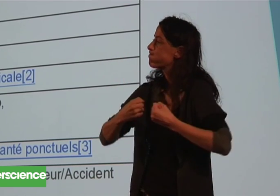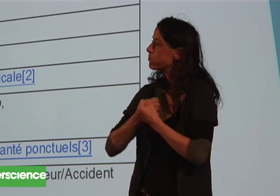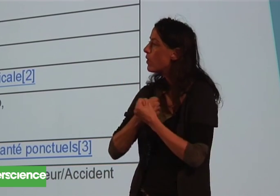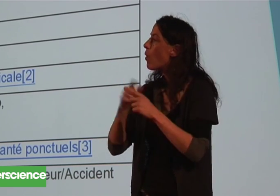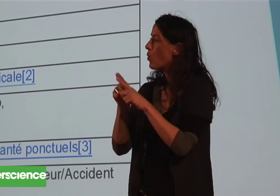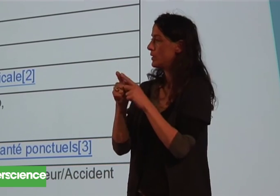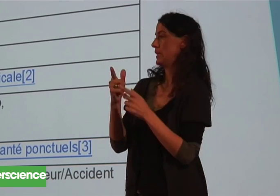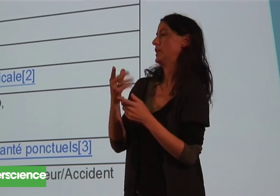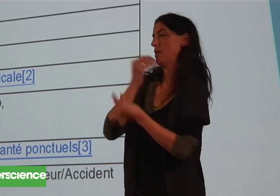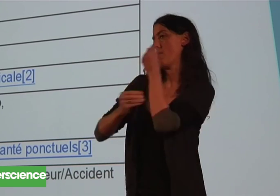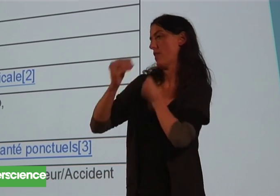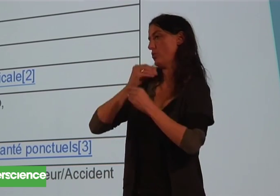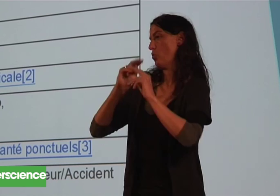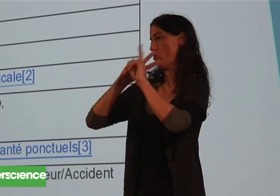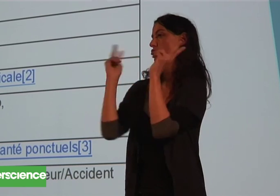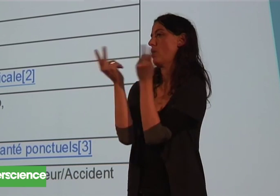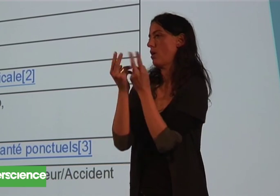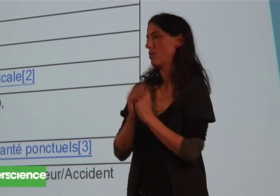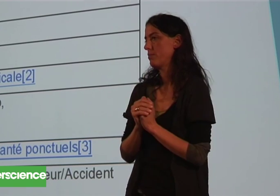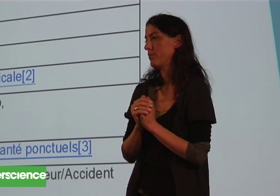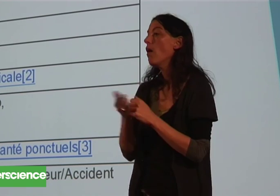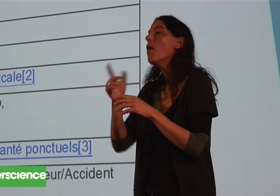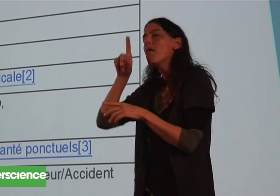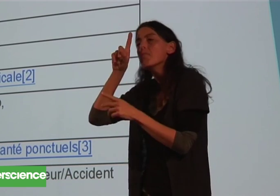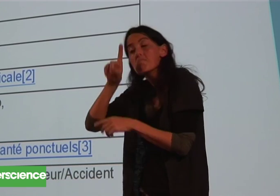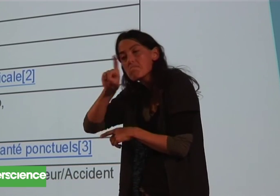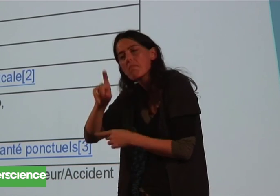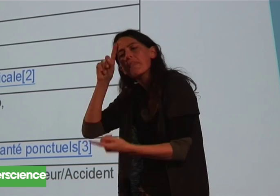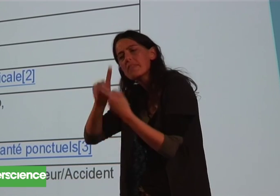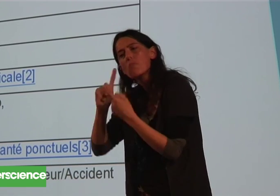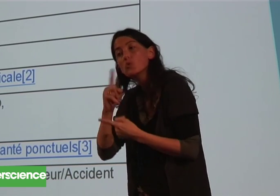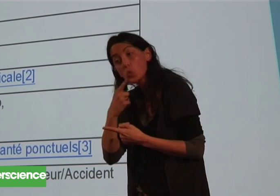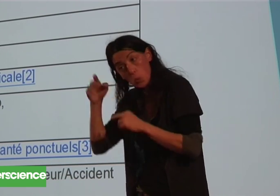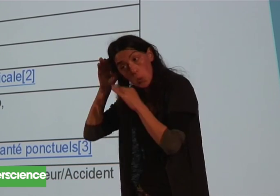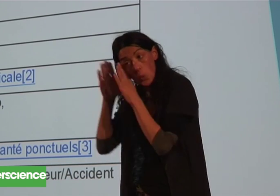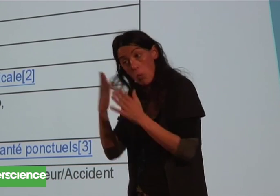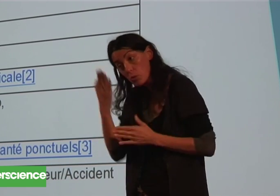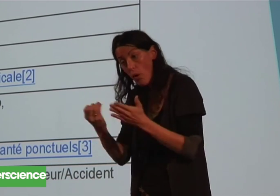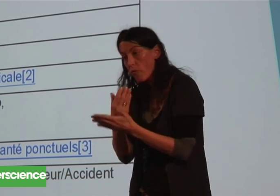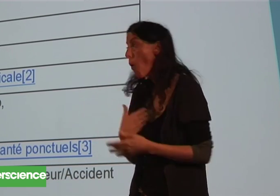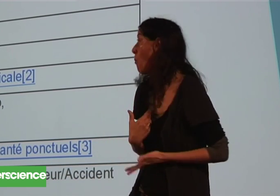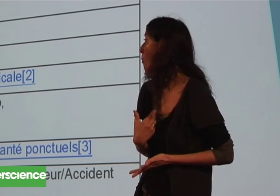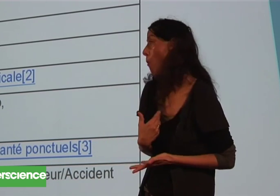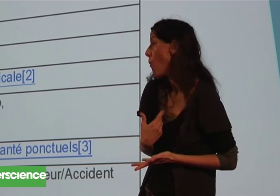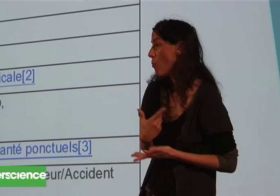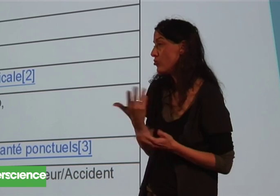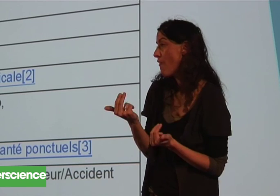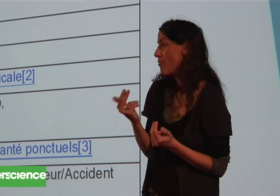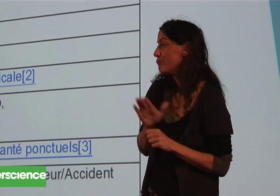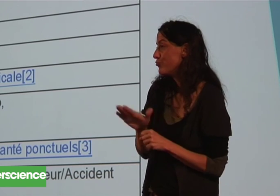relatives à la surdité sont plus secondaires, à l'exception de celles qui ont trait à l'accessibilité.